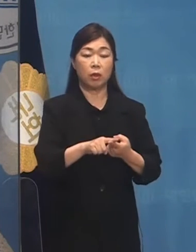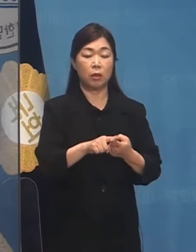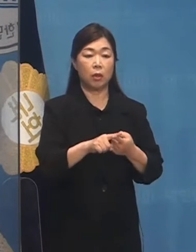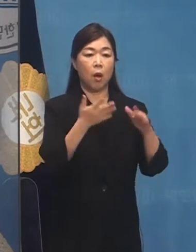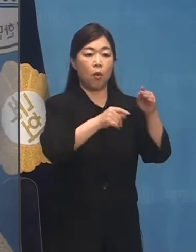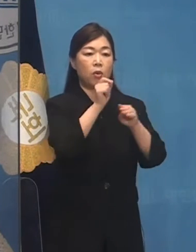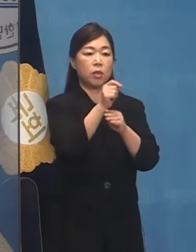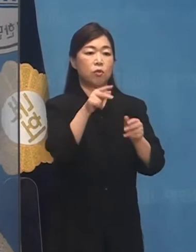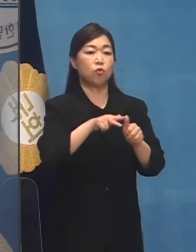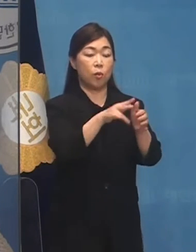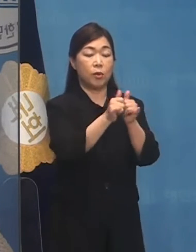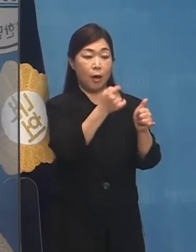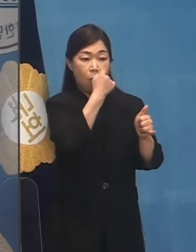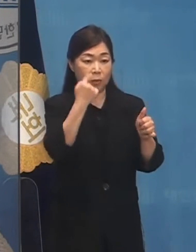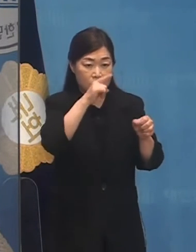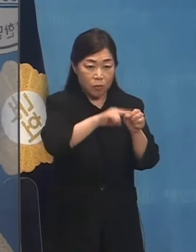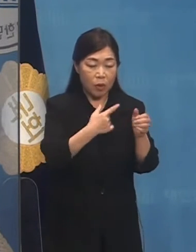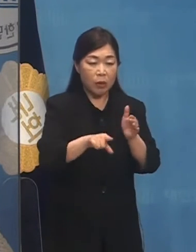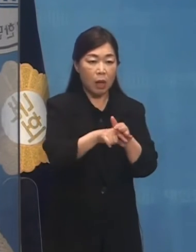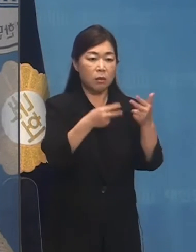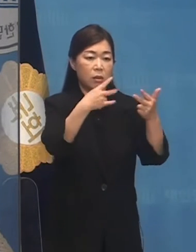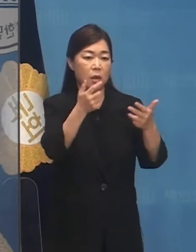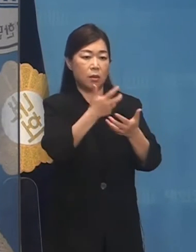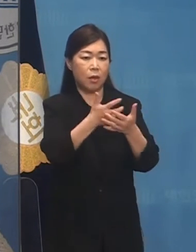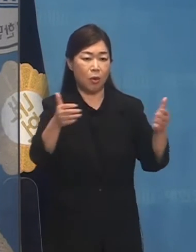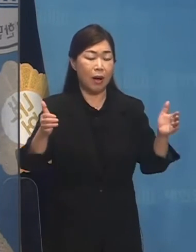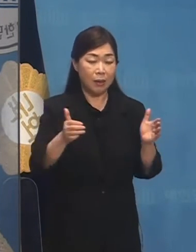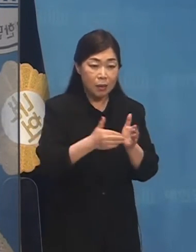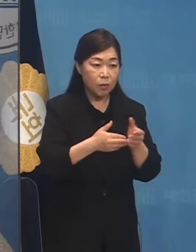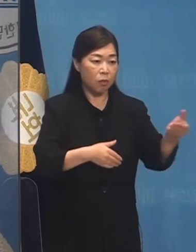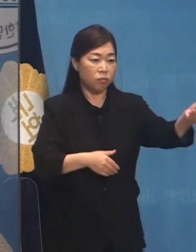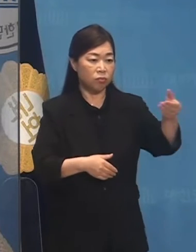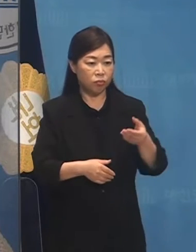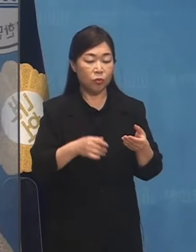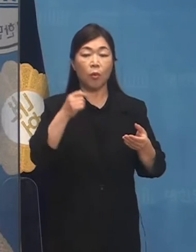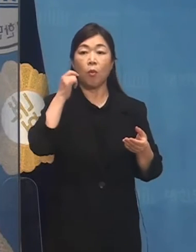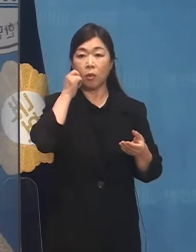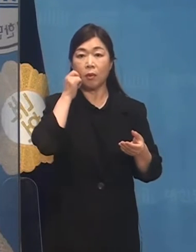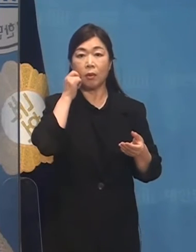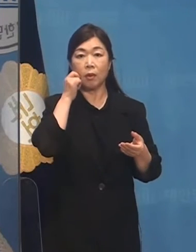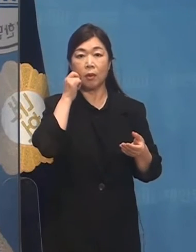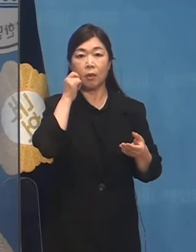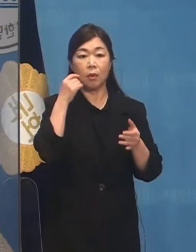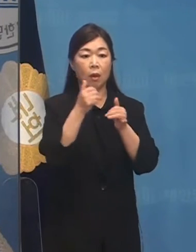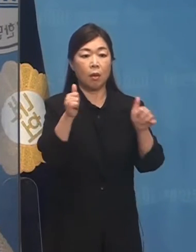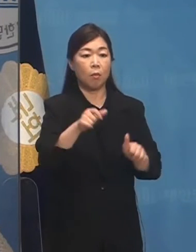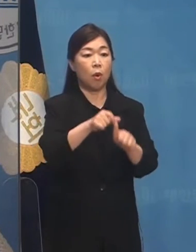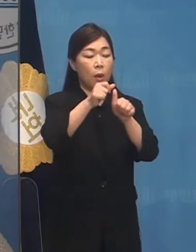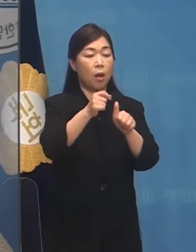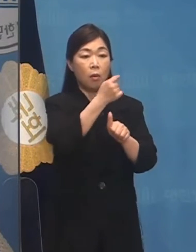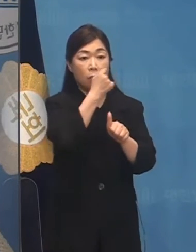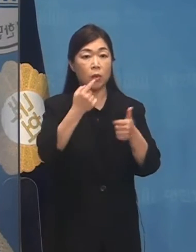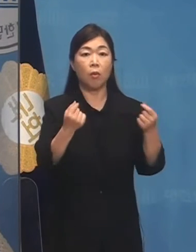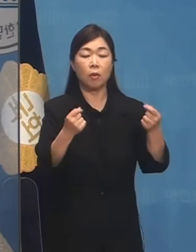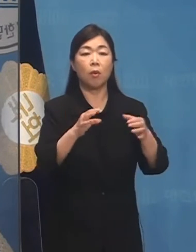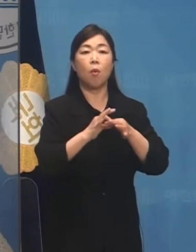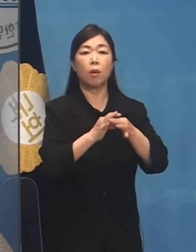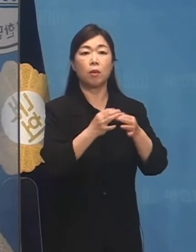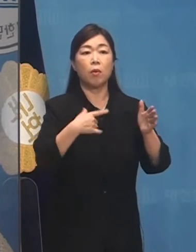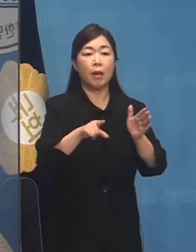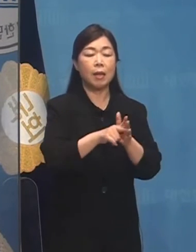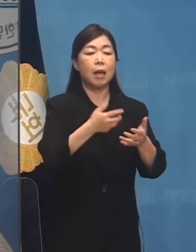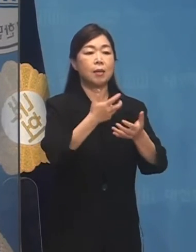공직 후보자 검증을 위한 7대 자료조차 이런 그렇게 썼지 않았습니까? 인사검증을